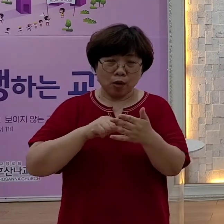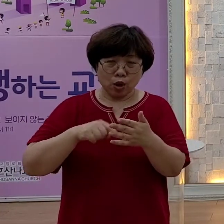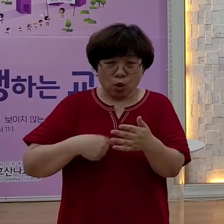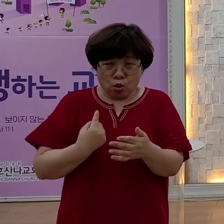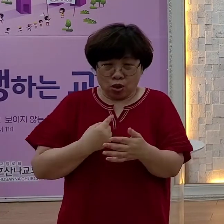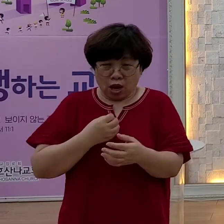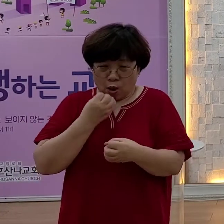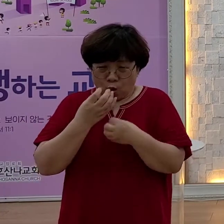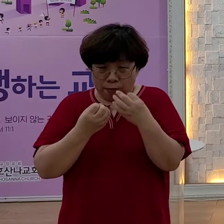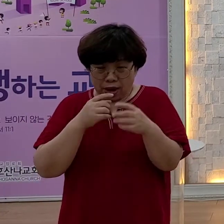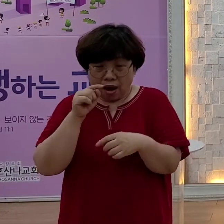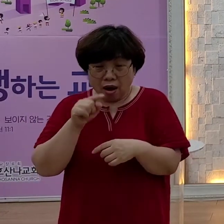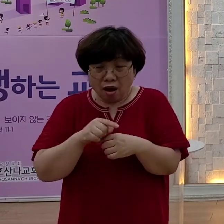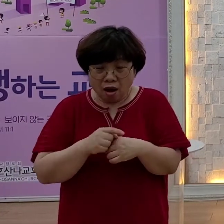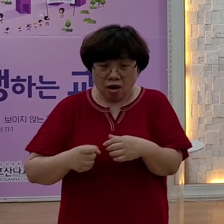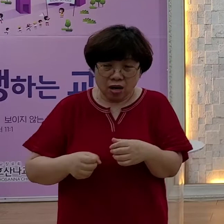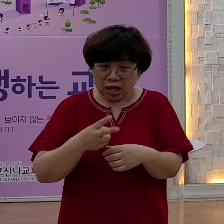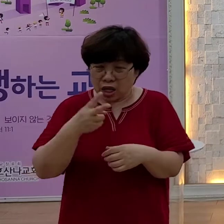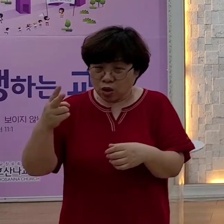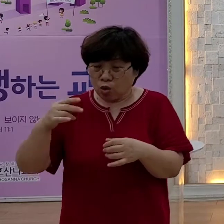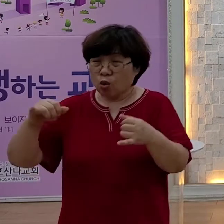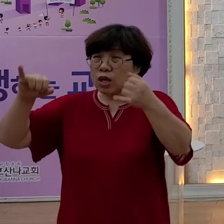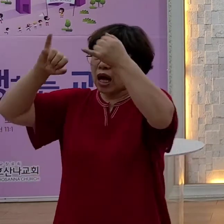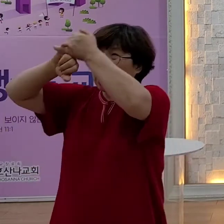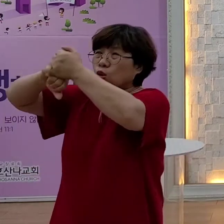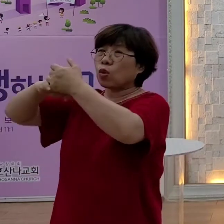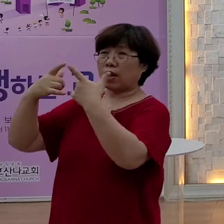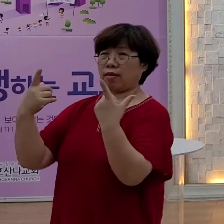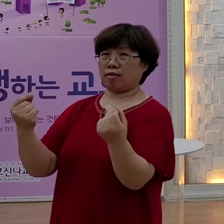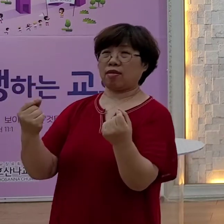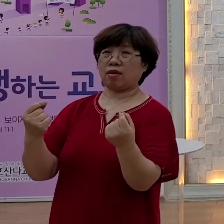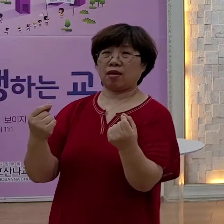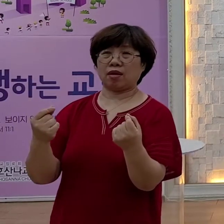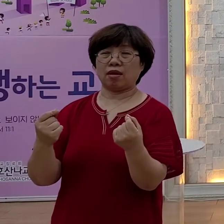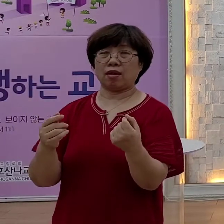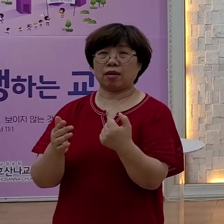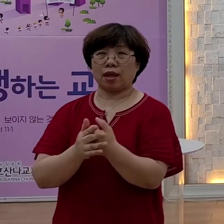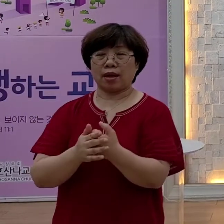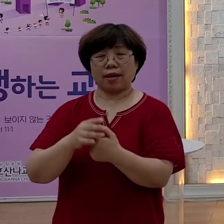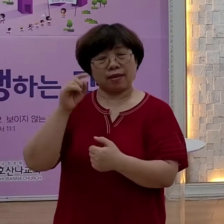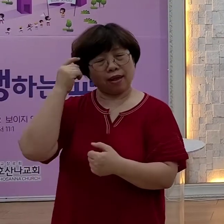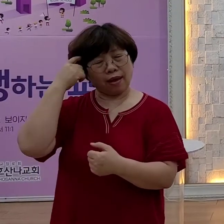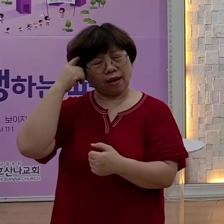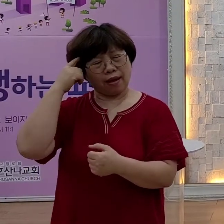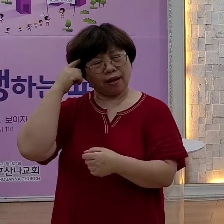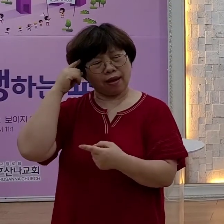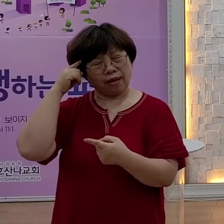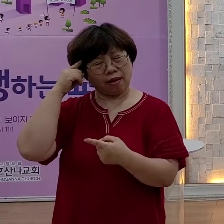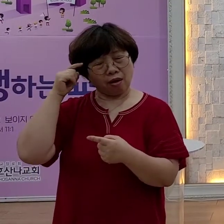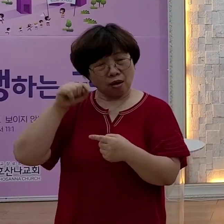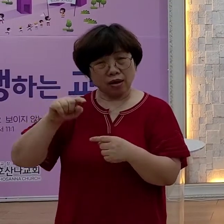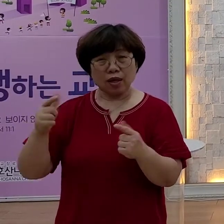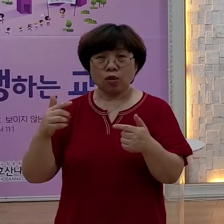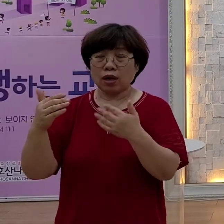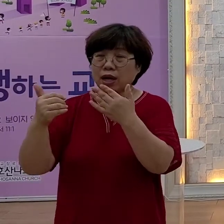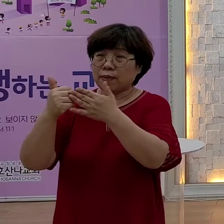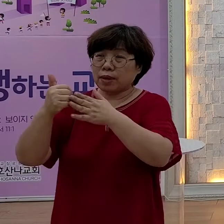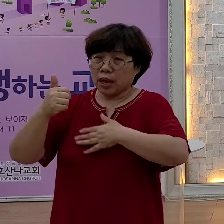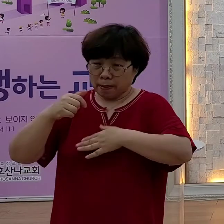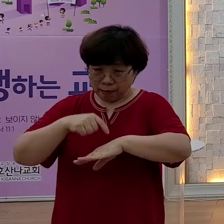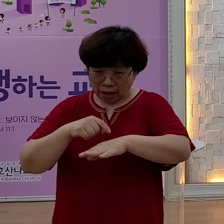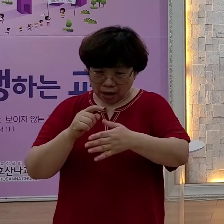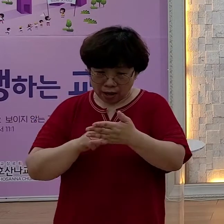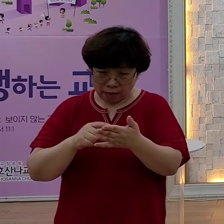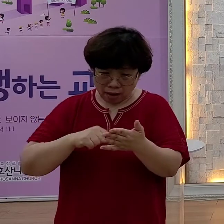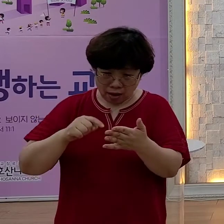이 마음에 결심을 주실 때가 있다면 이것도 다 서원입니다. 그냥 내가 생각해서가 아니라 하나님께서 우리 마음에 그